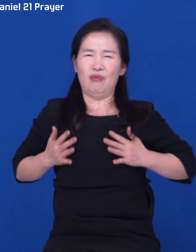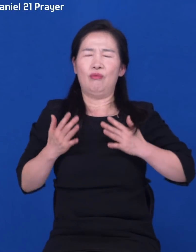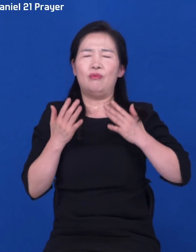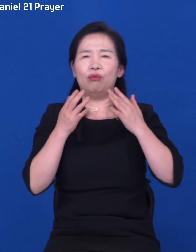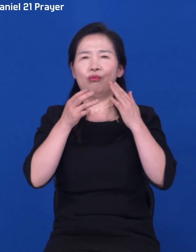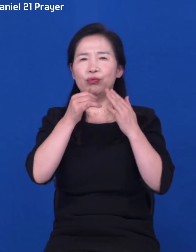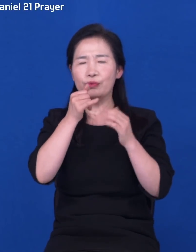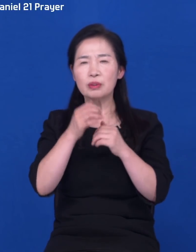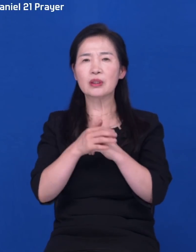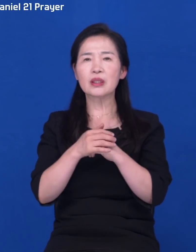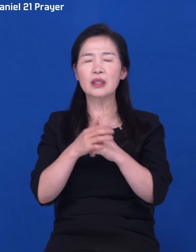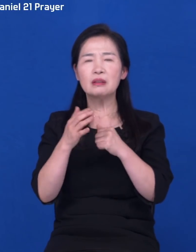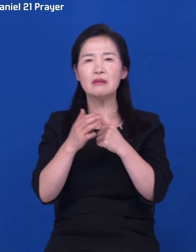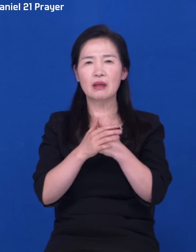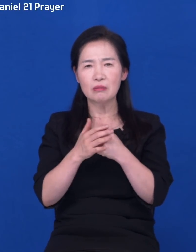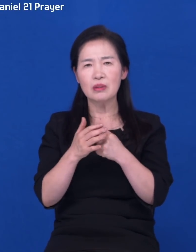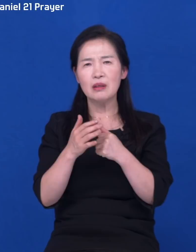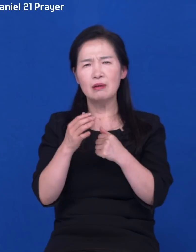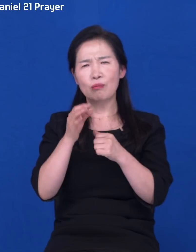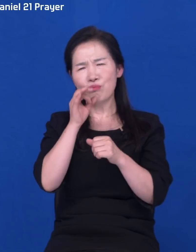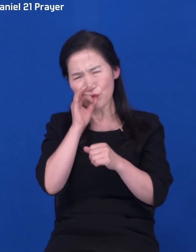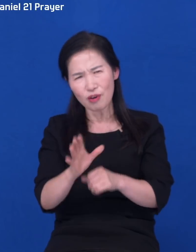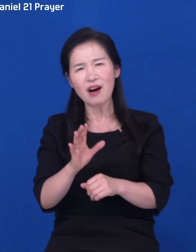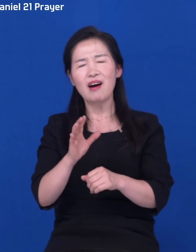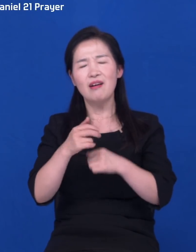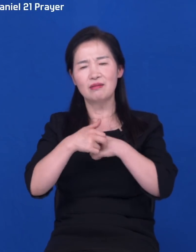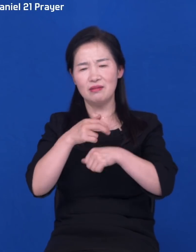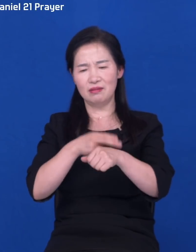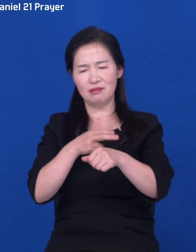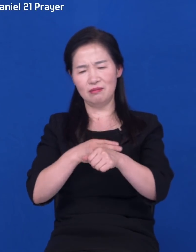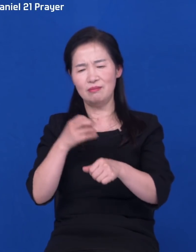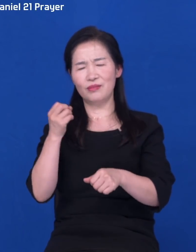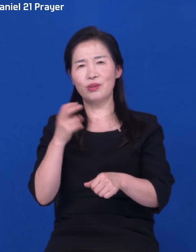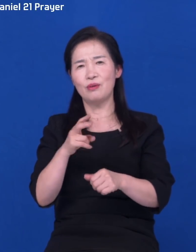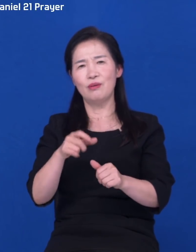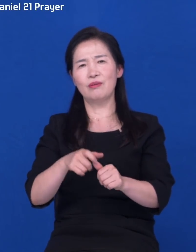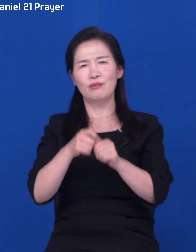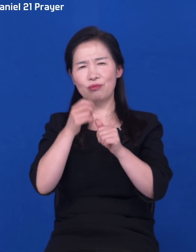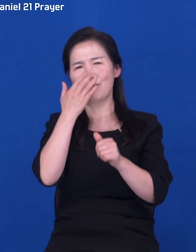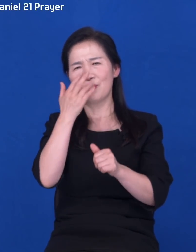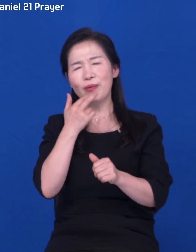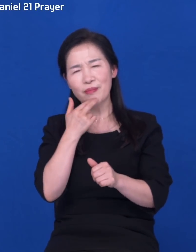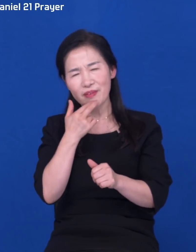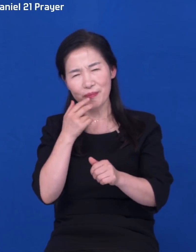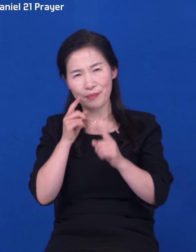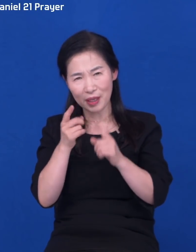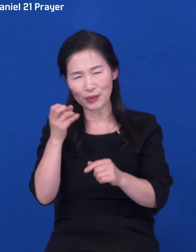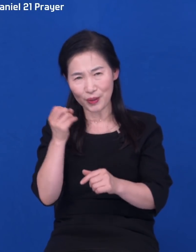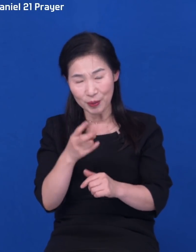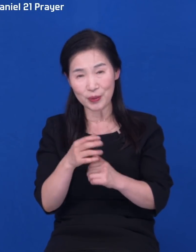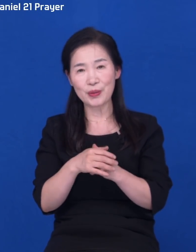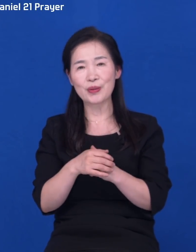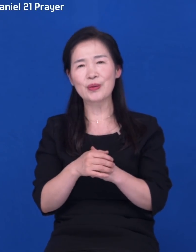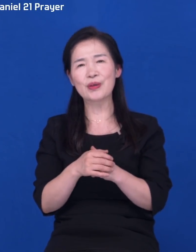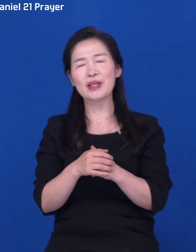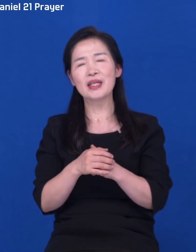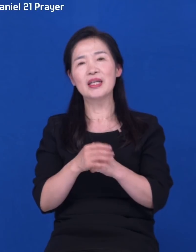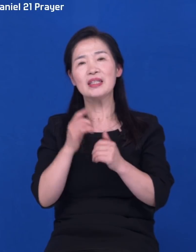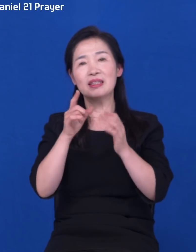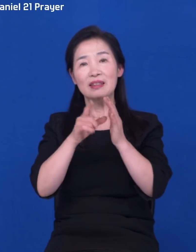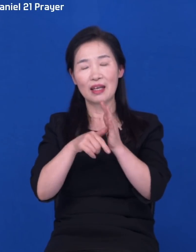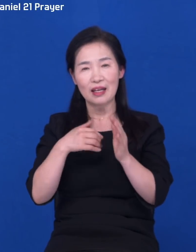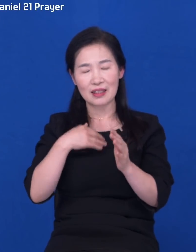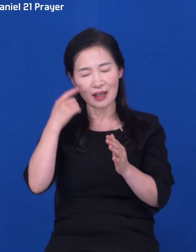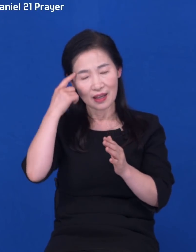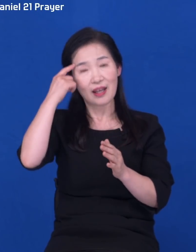선생님이 불가능하다고 또 얘기하신 거예요. 저한테 또 살 수 없겠다는 말을 또 하시더라고요. 그래서 근데 그 순간 제가 깨달은 게 뭐냐면 이